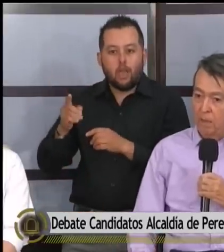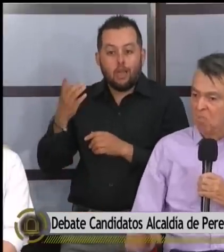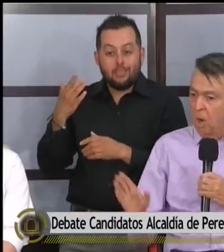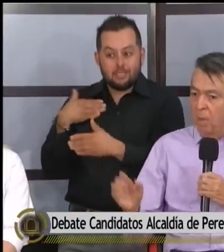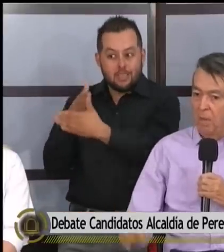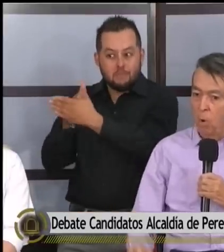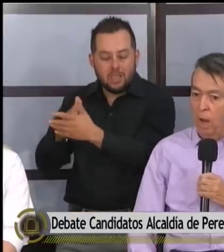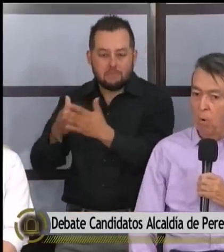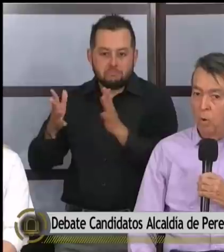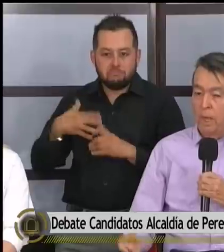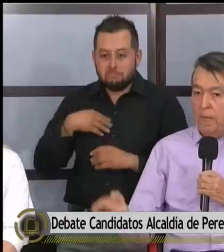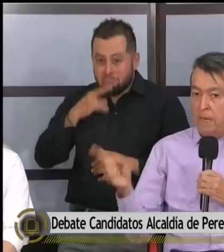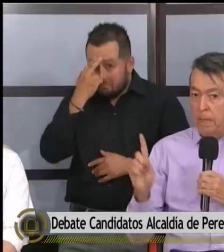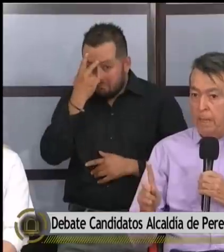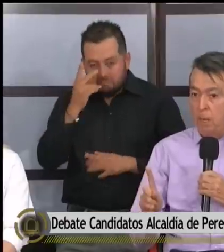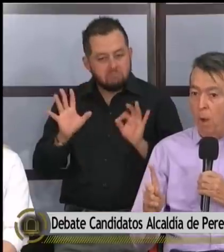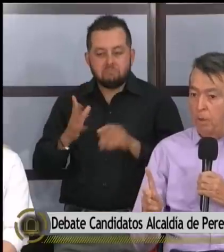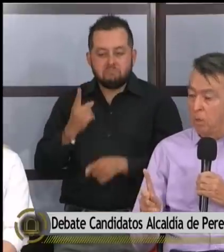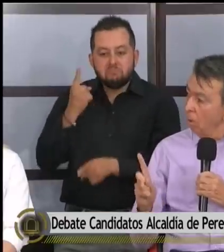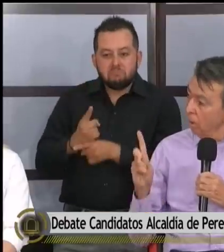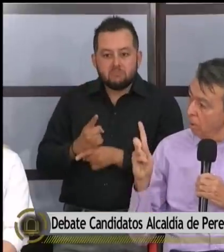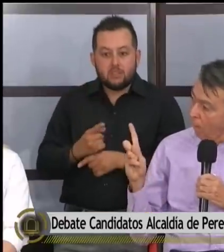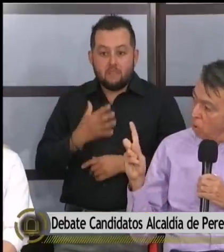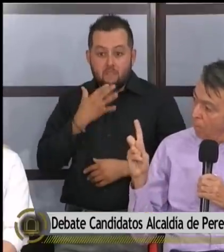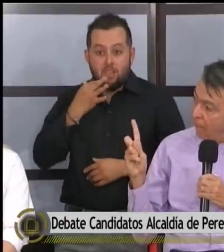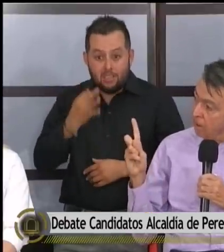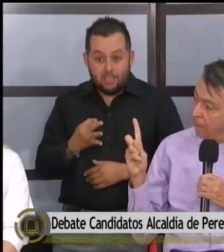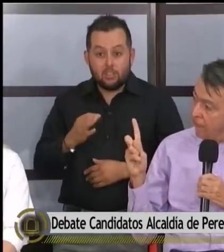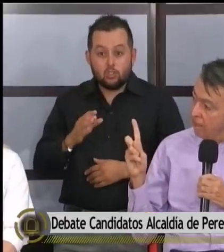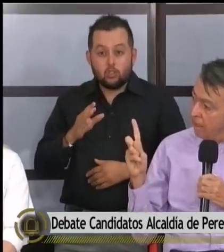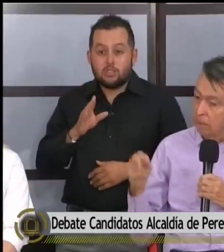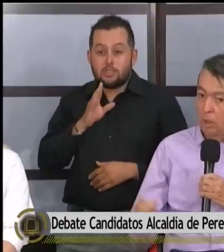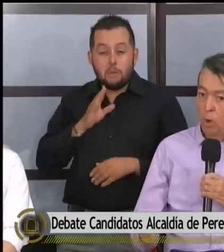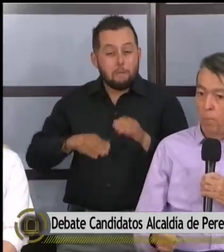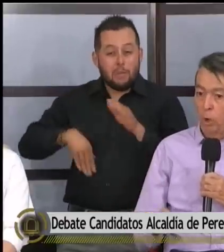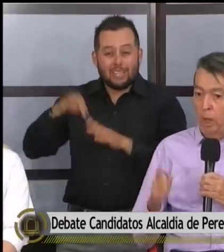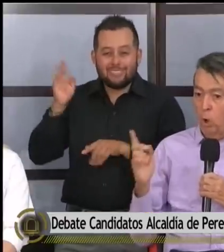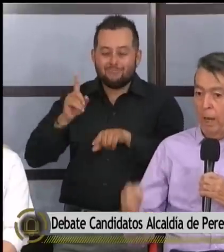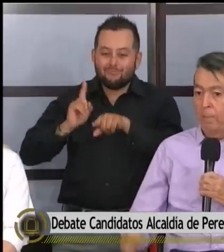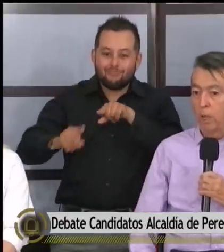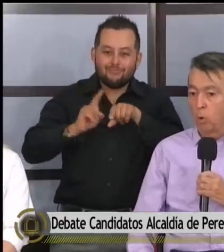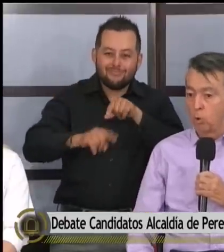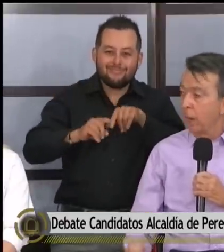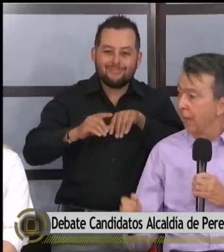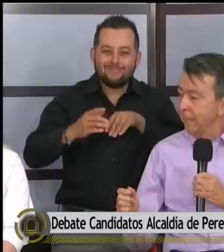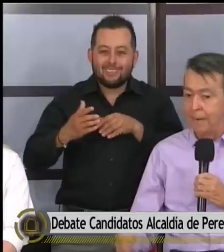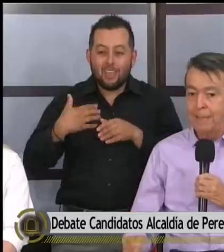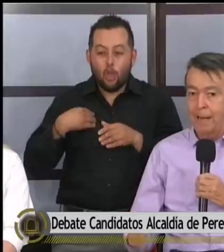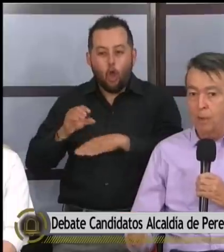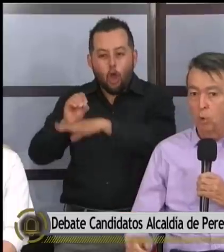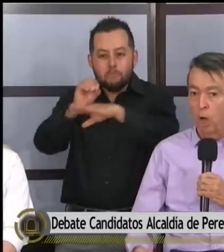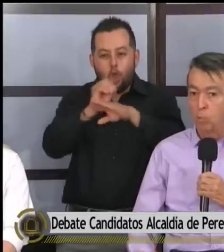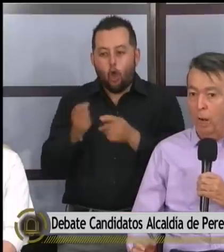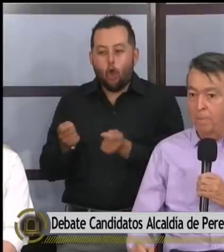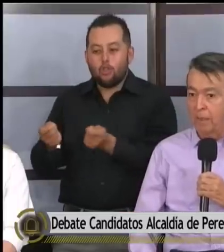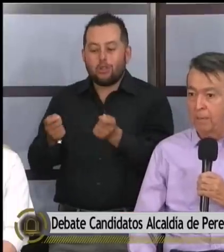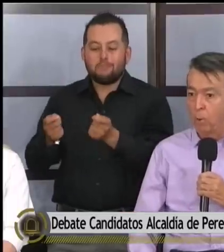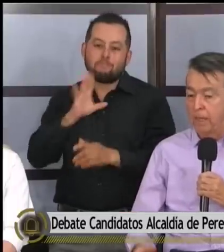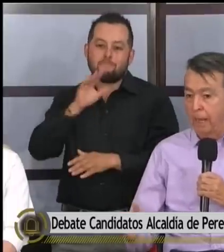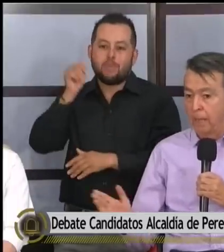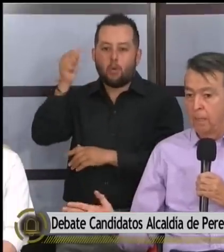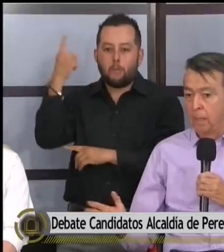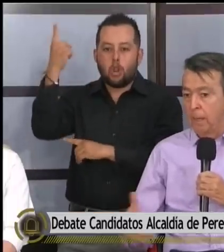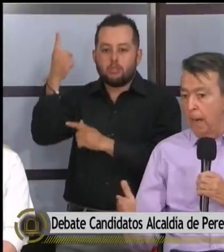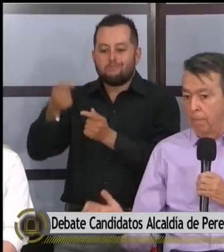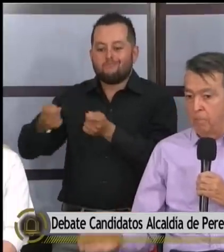demanda. O sea, no me he equivocado. Y no ha habido más sentencias porque los organismos de control en general están capturados por la misma clase